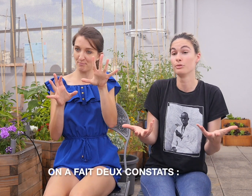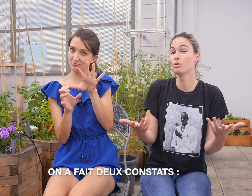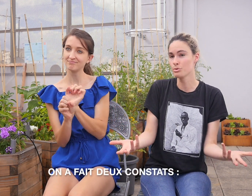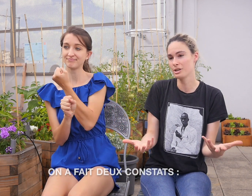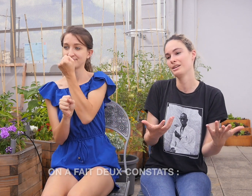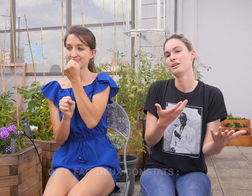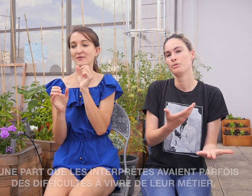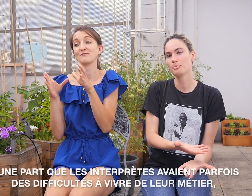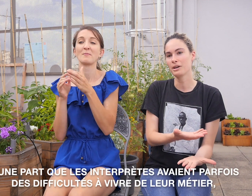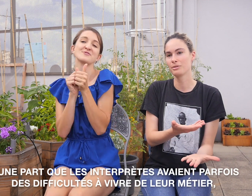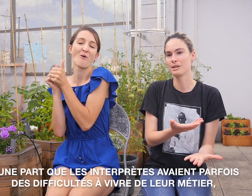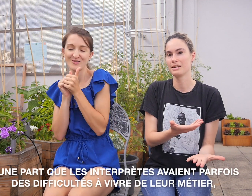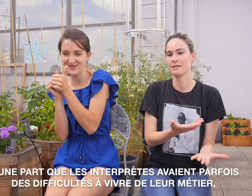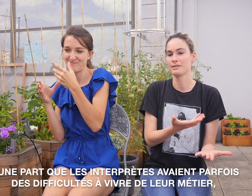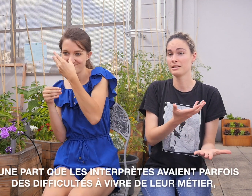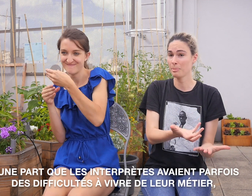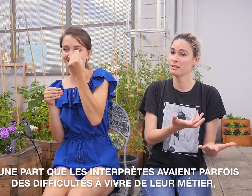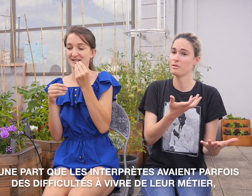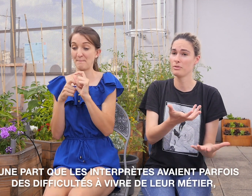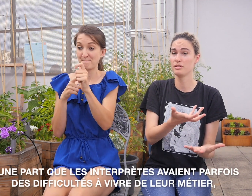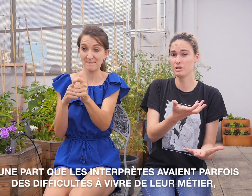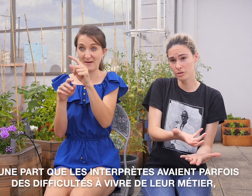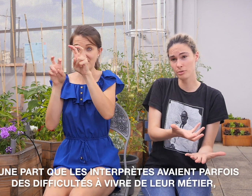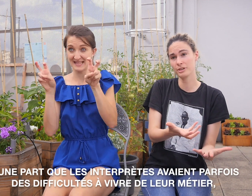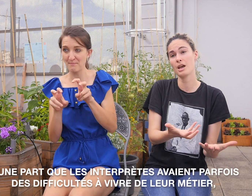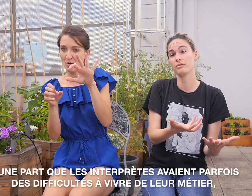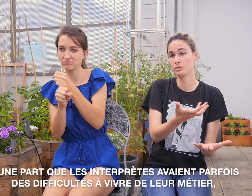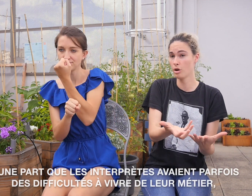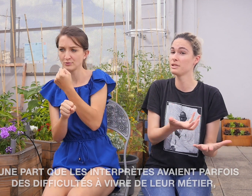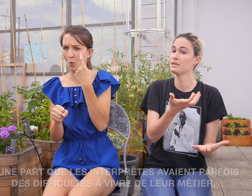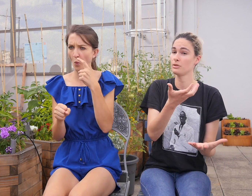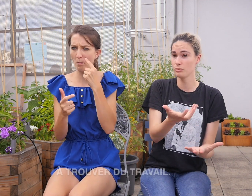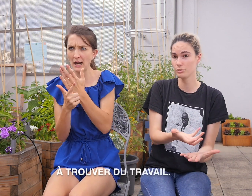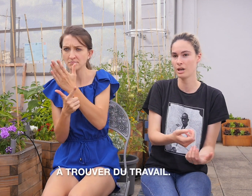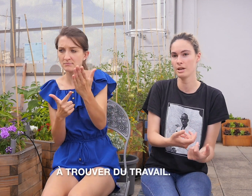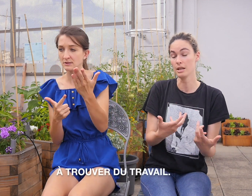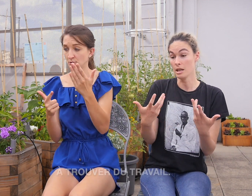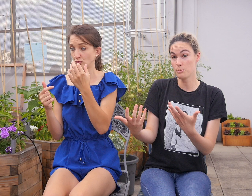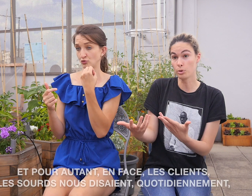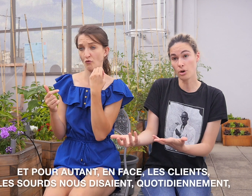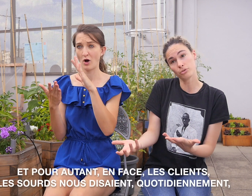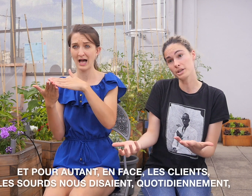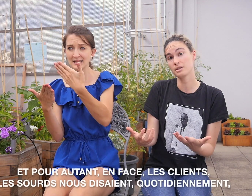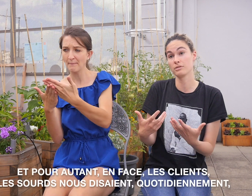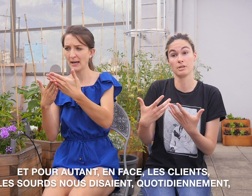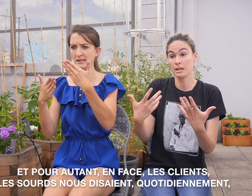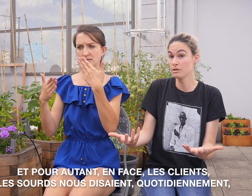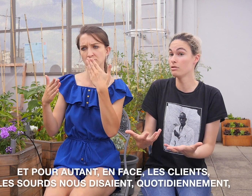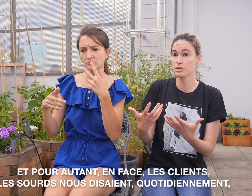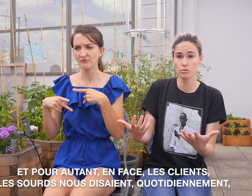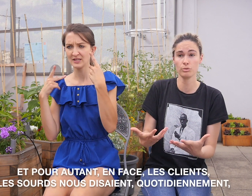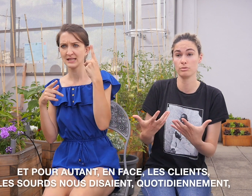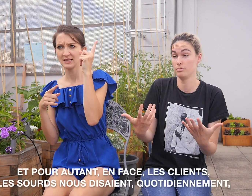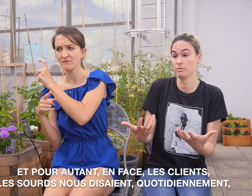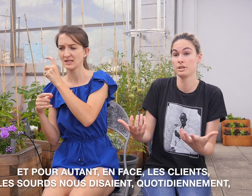a fait 2 constats. D'une part que les interprètes avaient parfois des difficultés à vivre de leur métier, à trouver du travail. Et pour autant en face, il y avait les